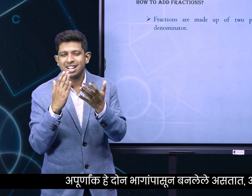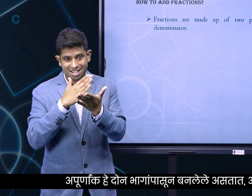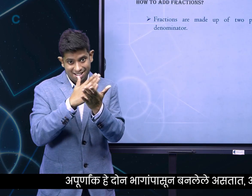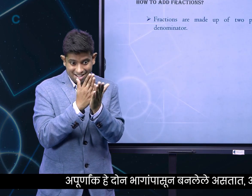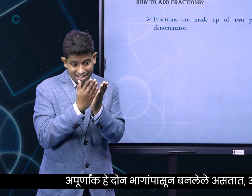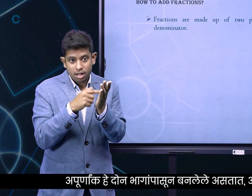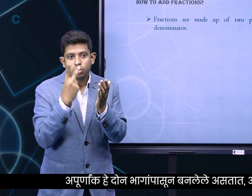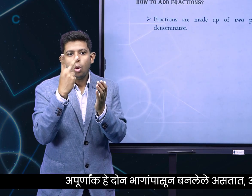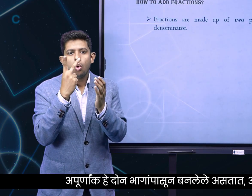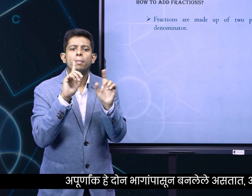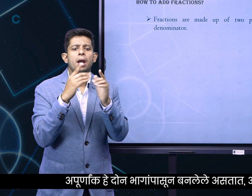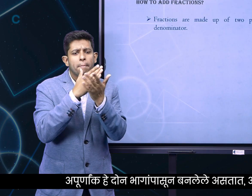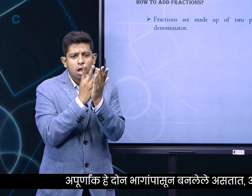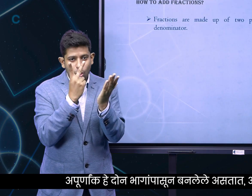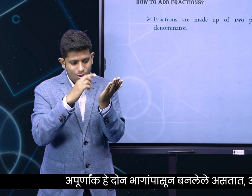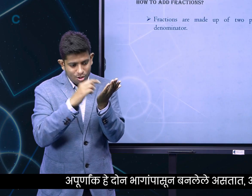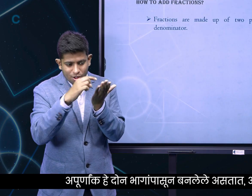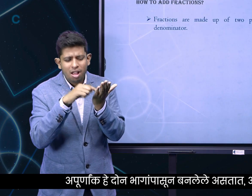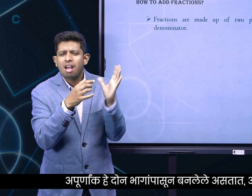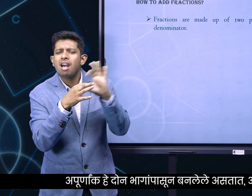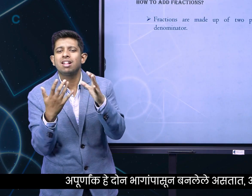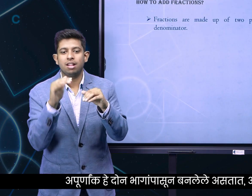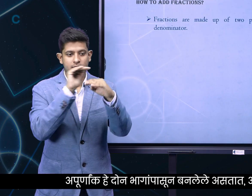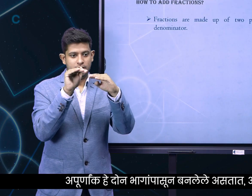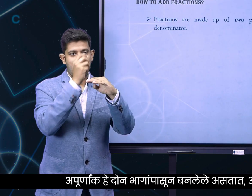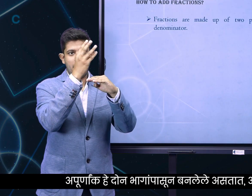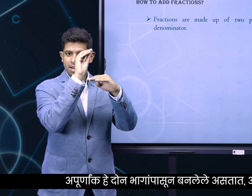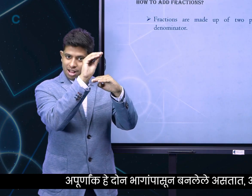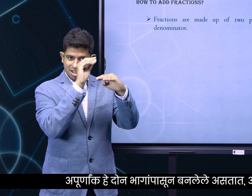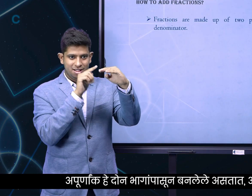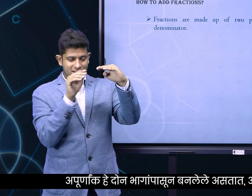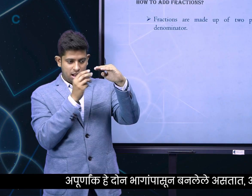अपूर्णांक हे 2 भागांपासून बनलेले असतात, अंश आणि छेद.